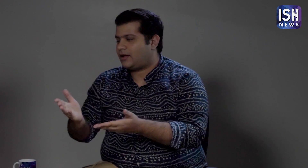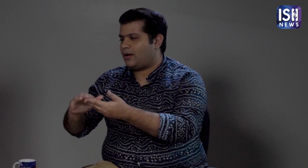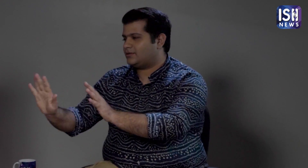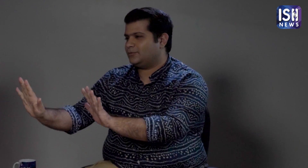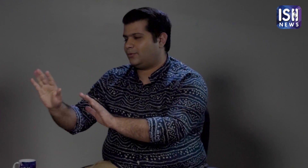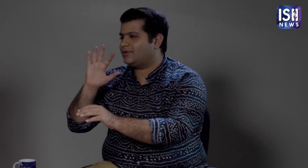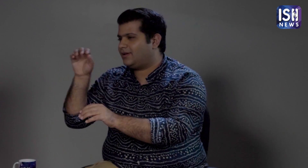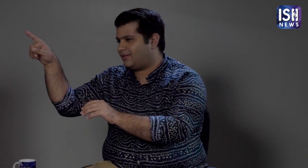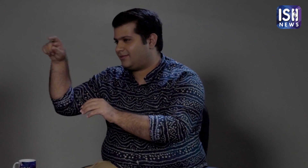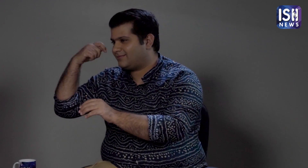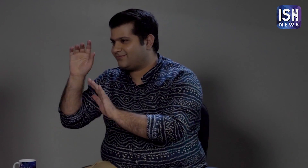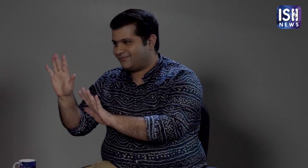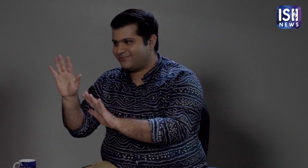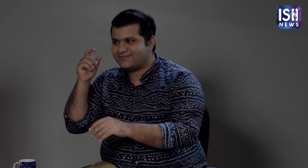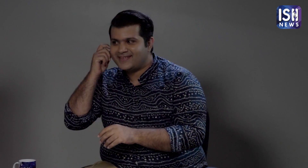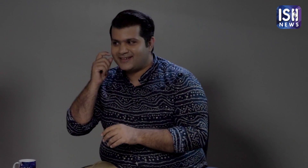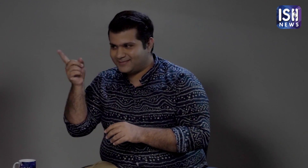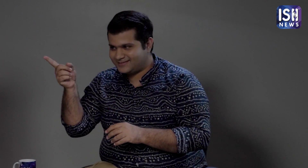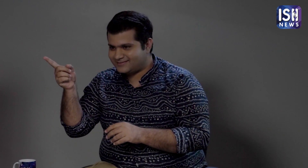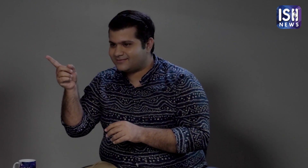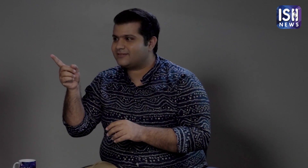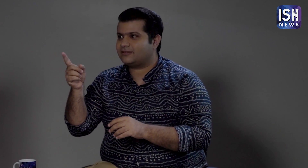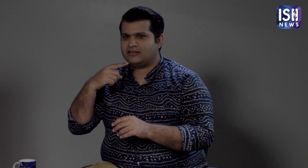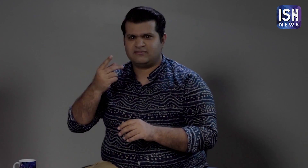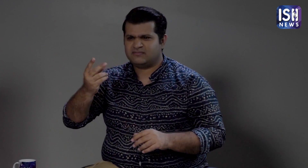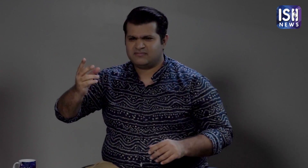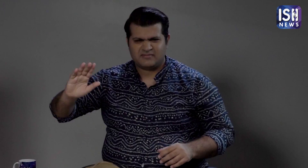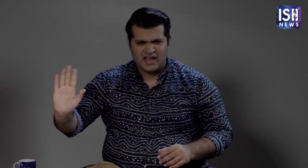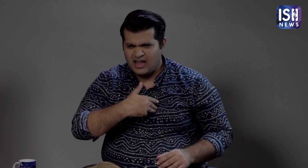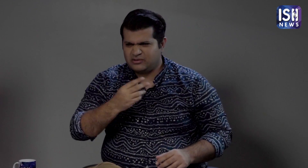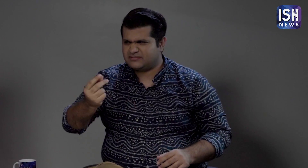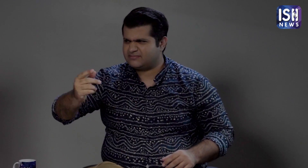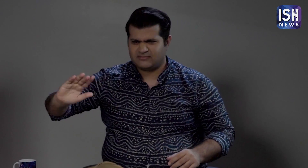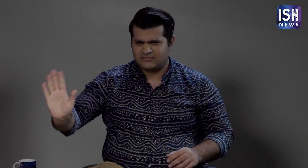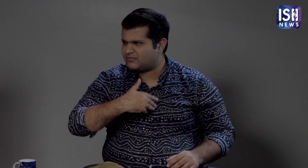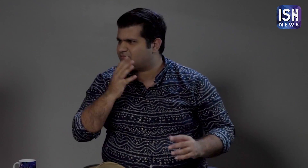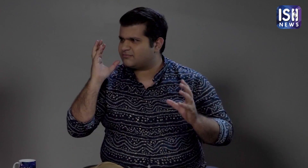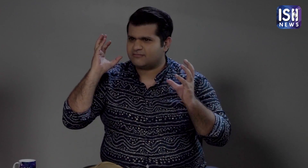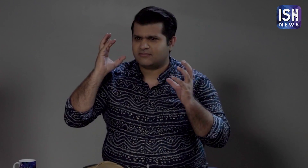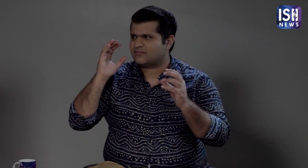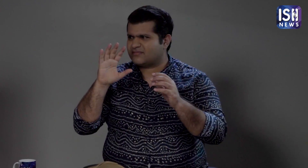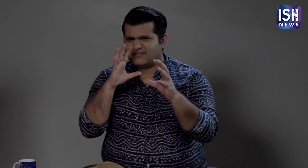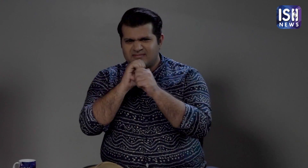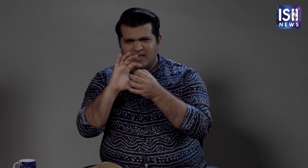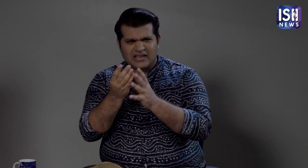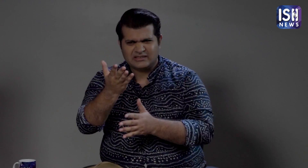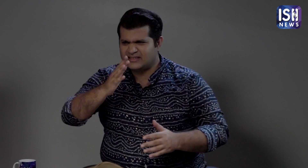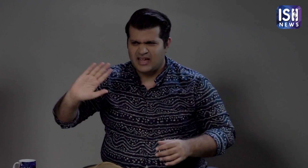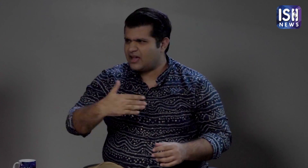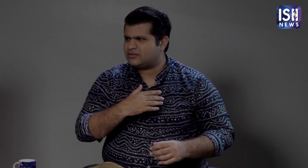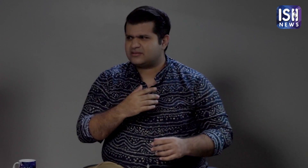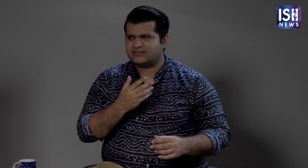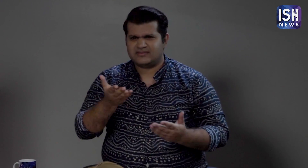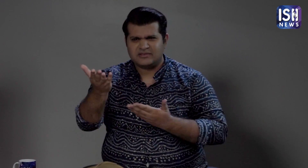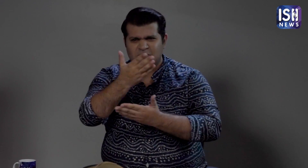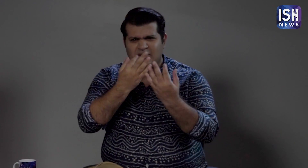धर्मेश अभी एक्चुअल के हस्बैंड नहीं, बट वहाँ पे जो आपके हस्बैंड है वो बोलते हैं ना कि तुम निकलो,